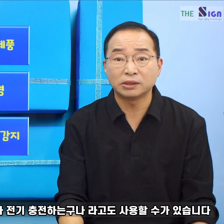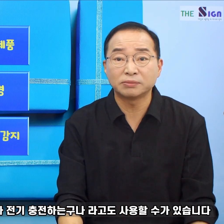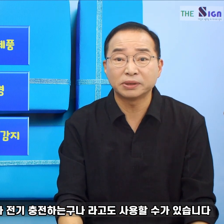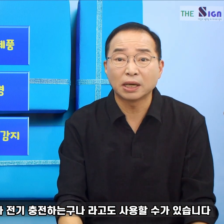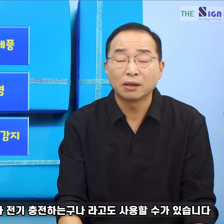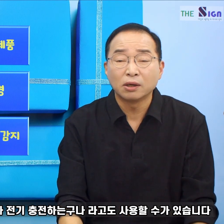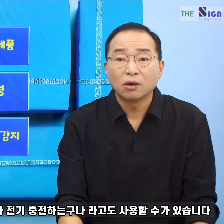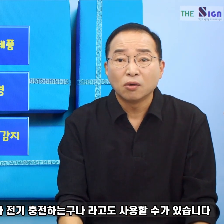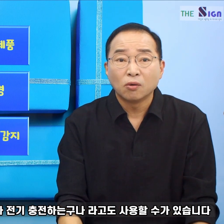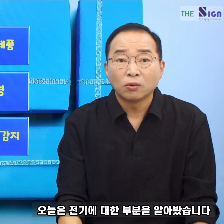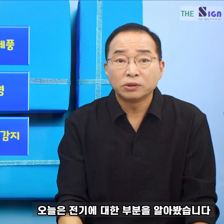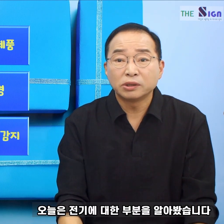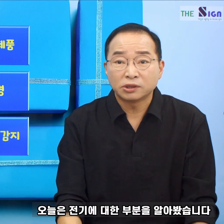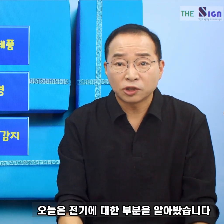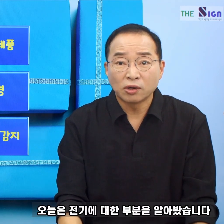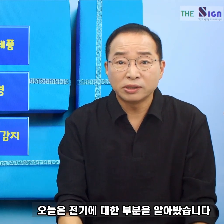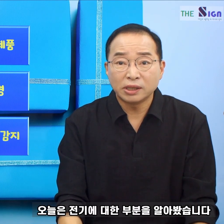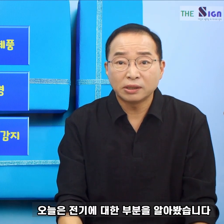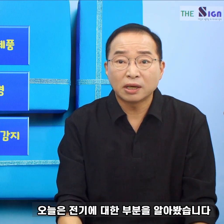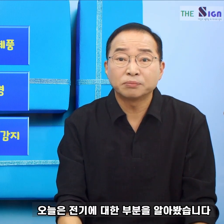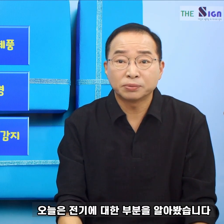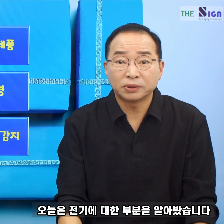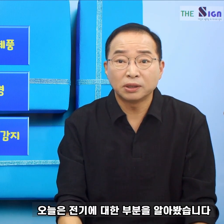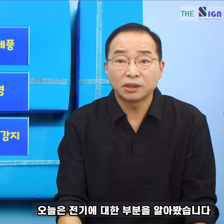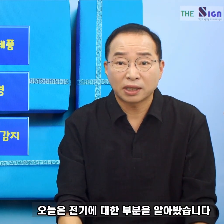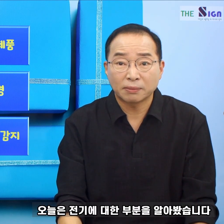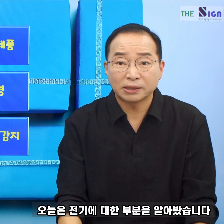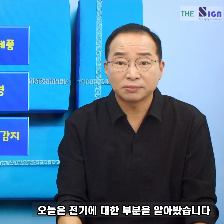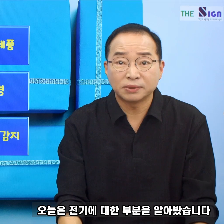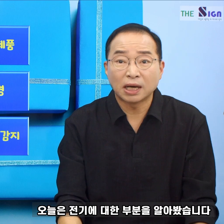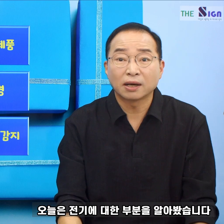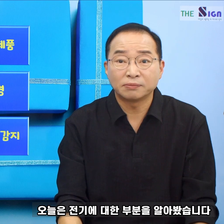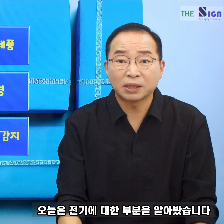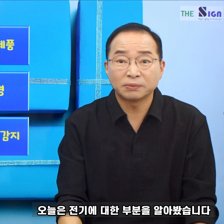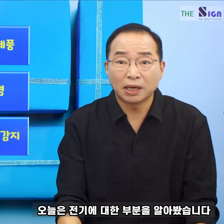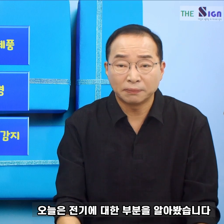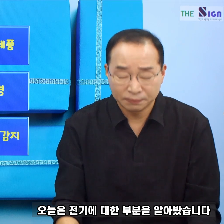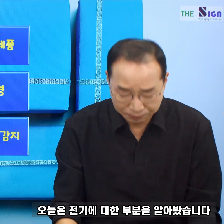있습니다. 오늘은 전기에 대한 부분을 알아봤습니다. 감사합니다.